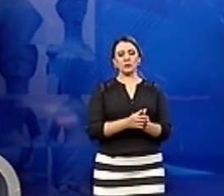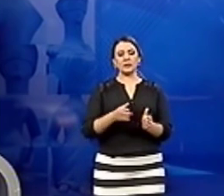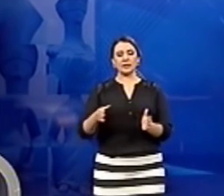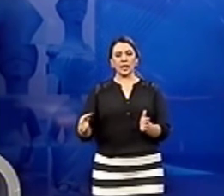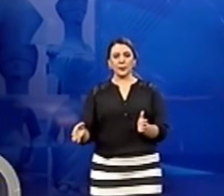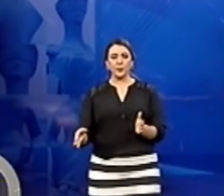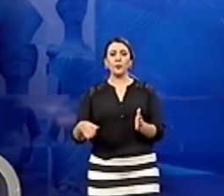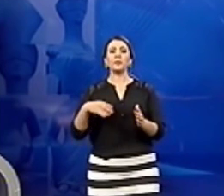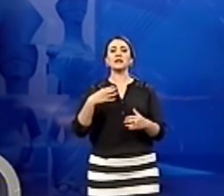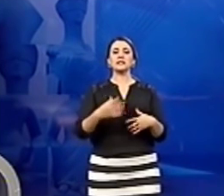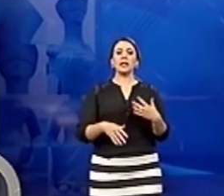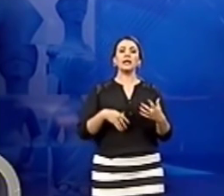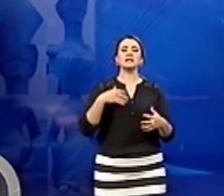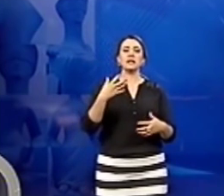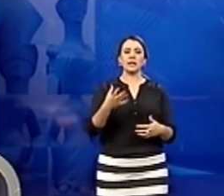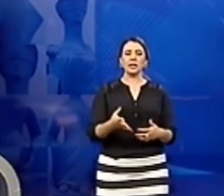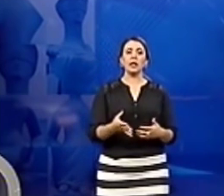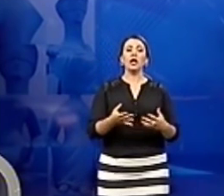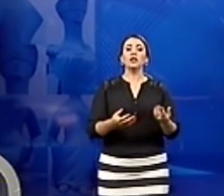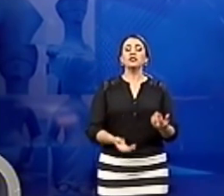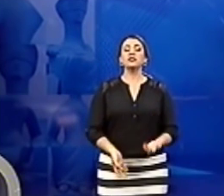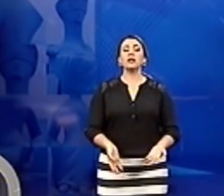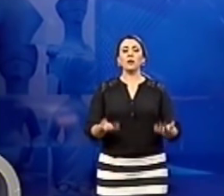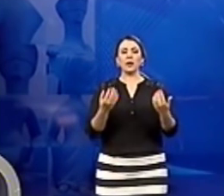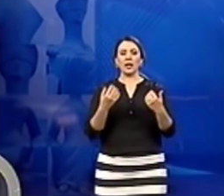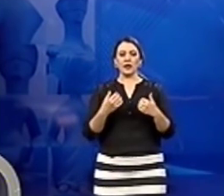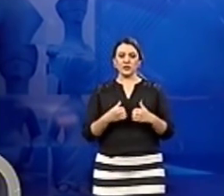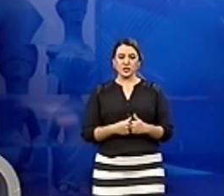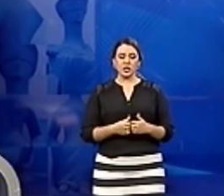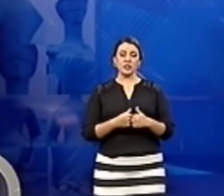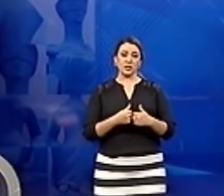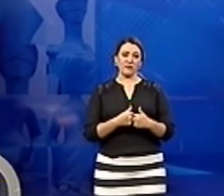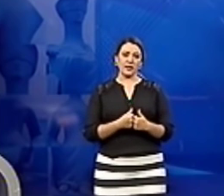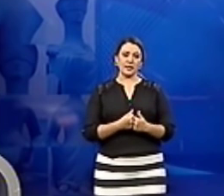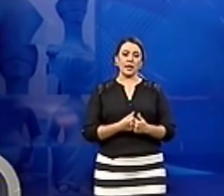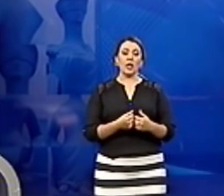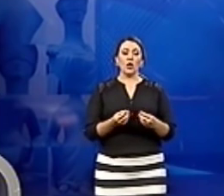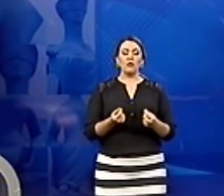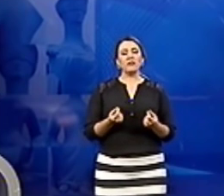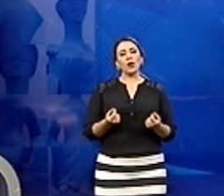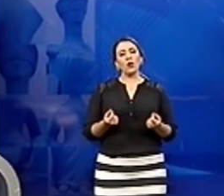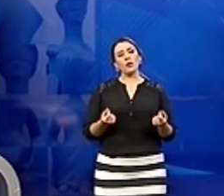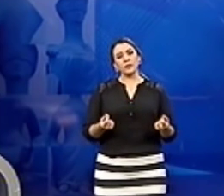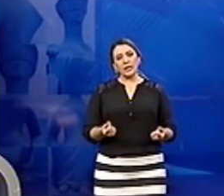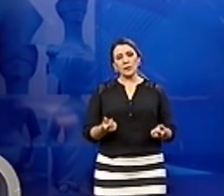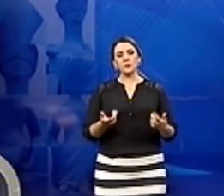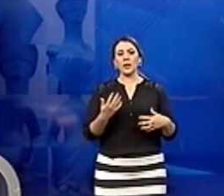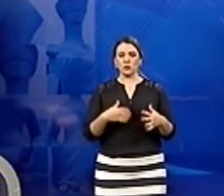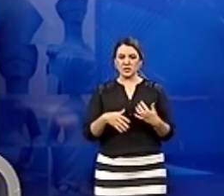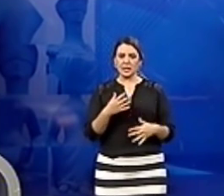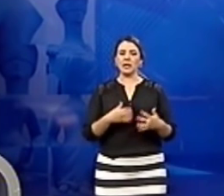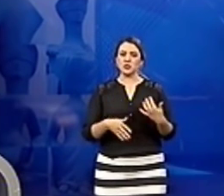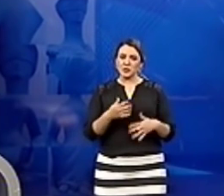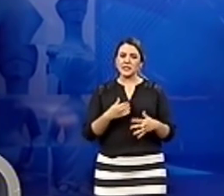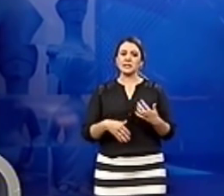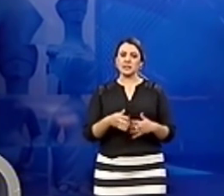um tempo para se reinserir, de ter uma garantia de que vai ter um valor mínimo para custear as suas